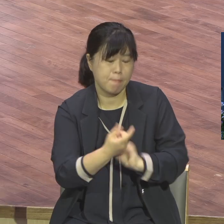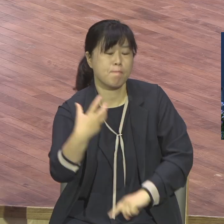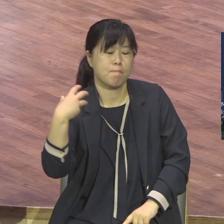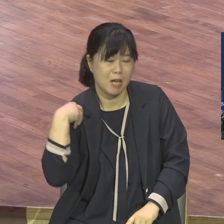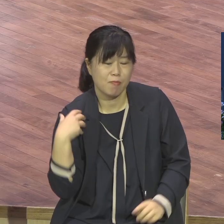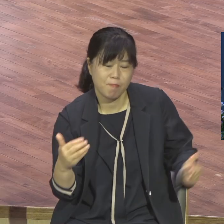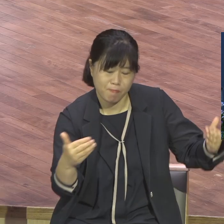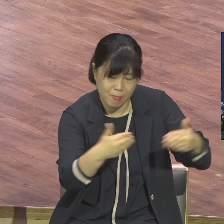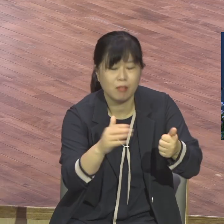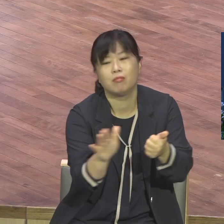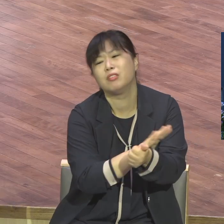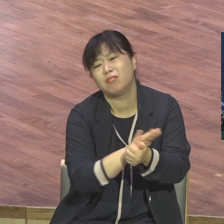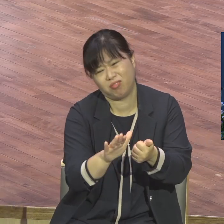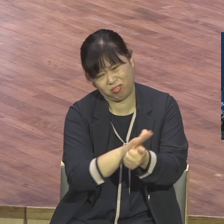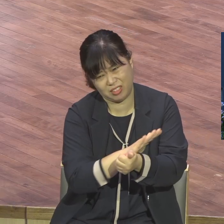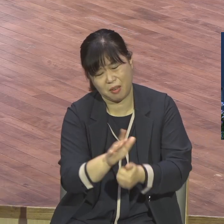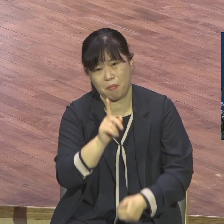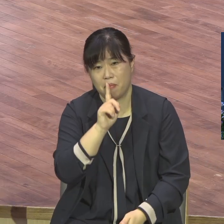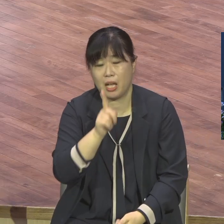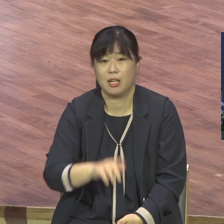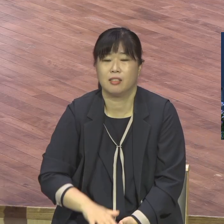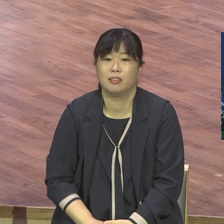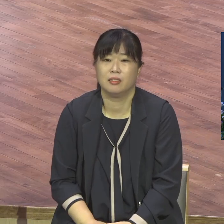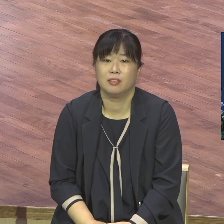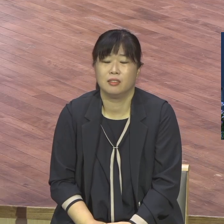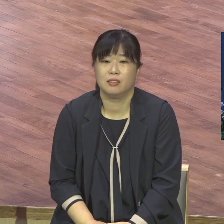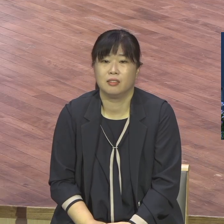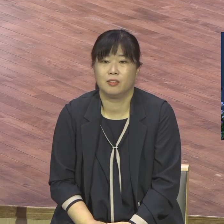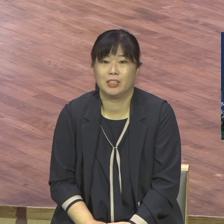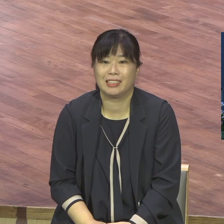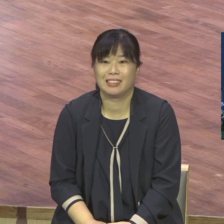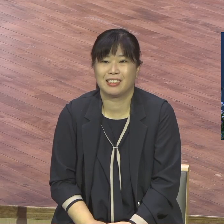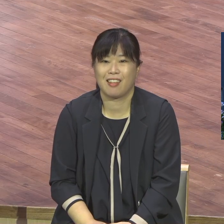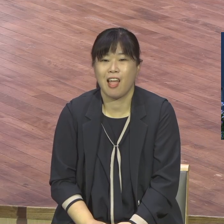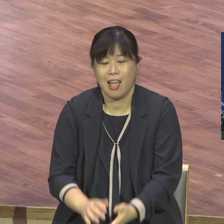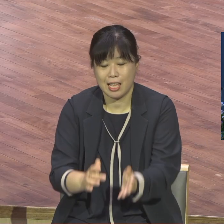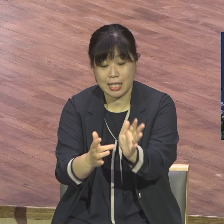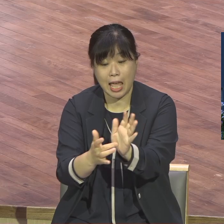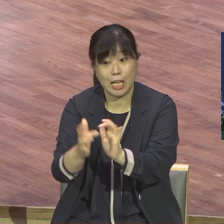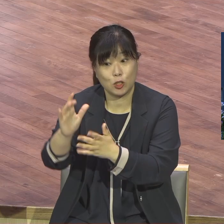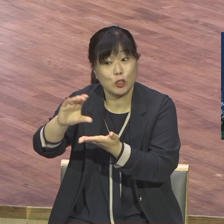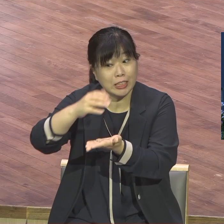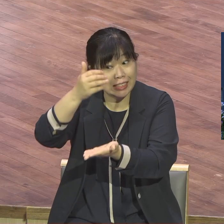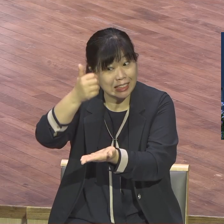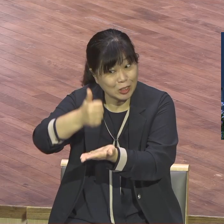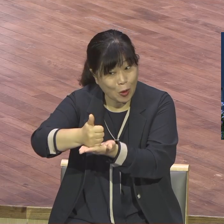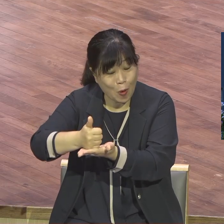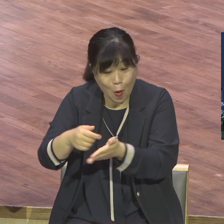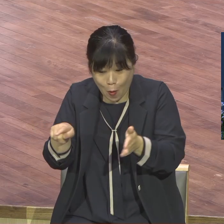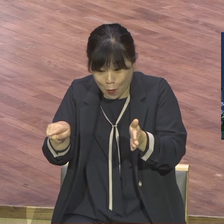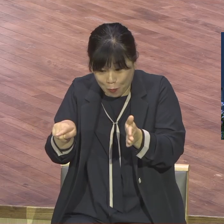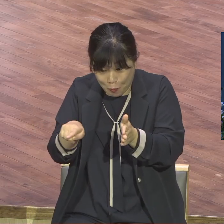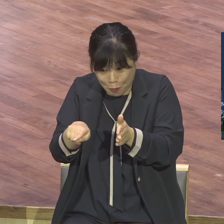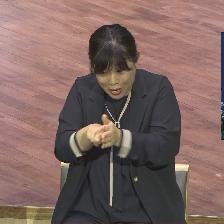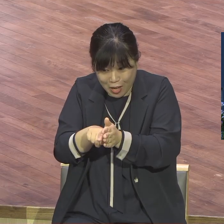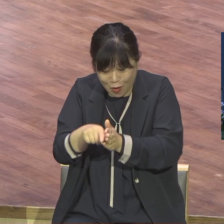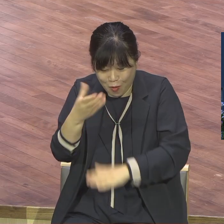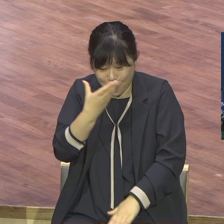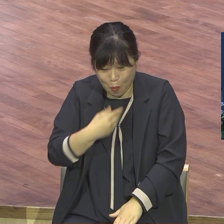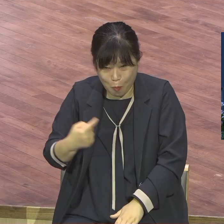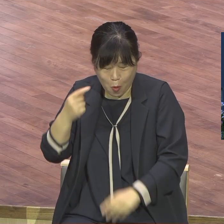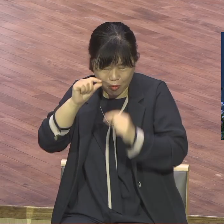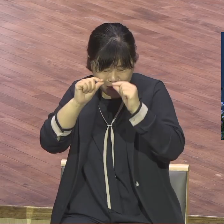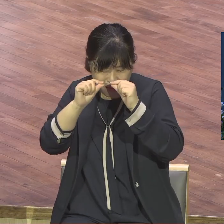하나님께서 우리에게 예수 그리스도를 먼저 믿게 하시고 무엇보다도 원색적 복음에 대해서